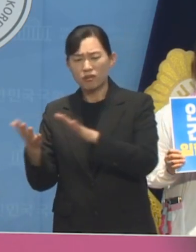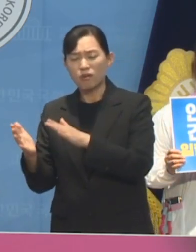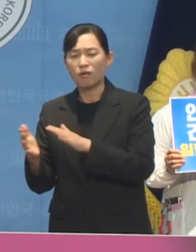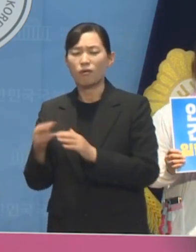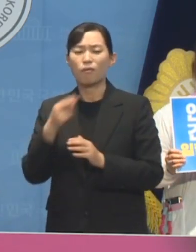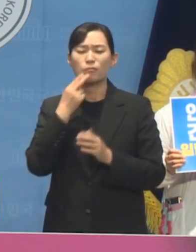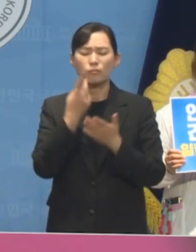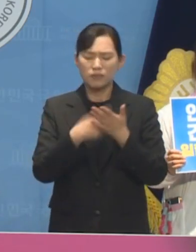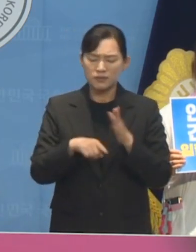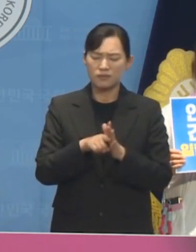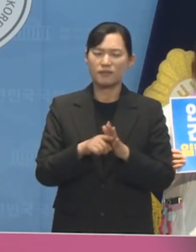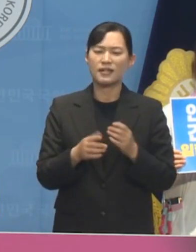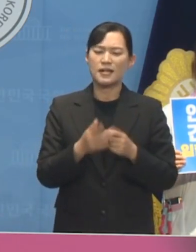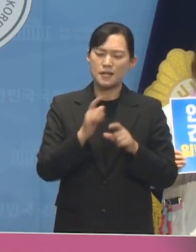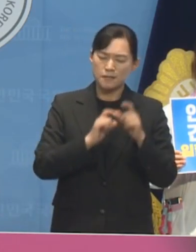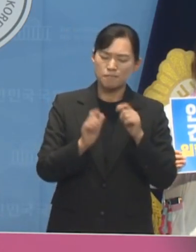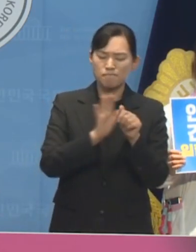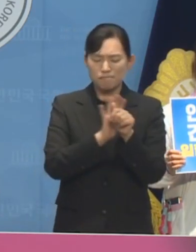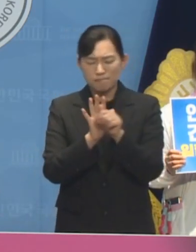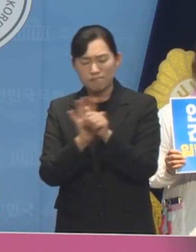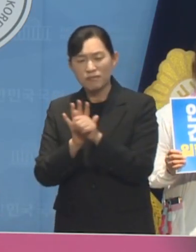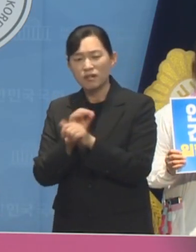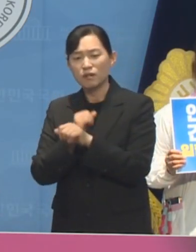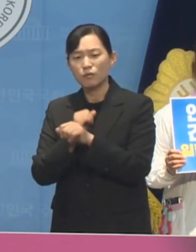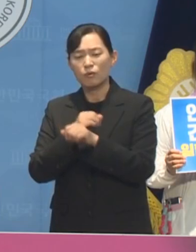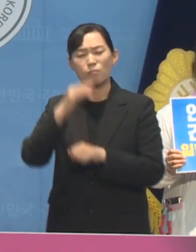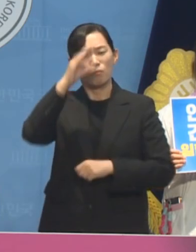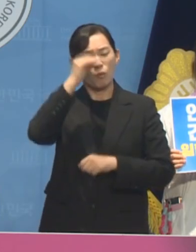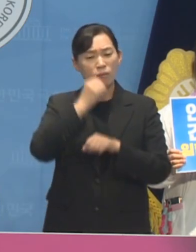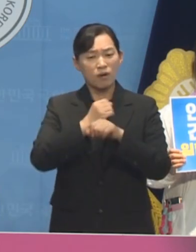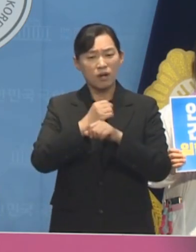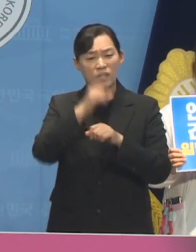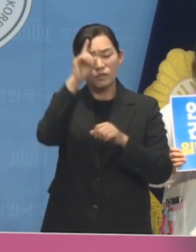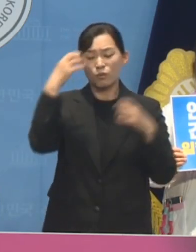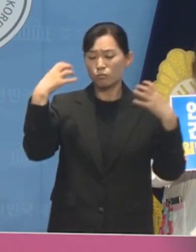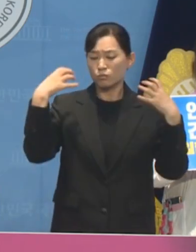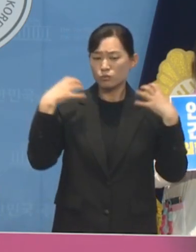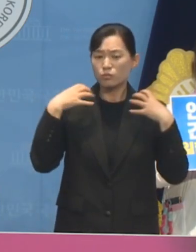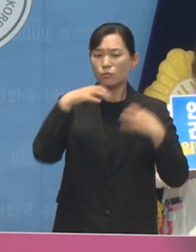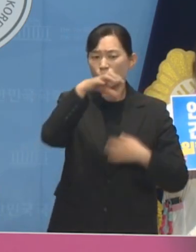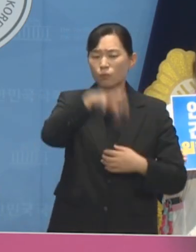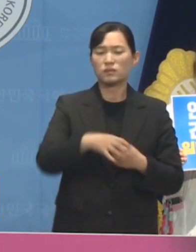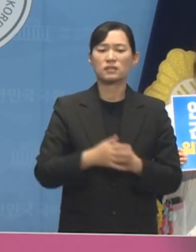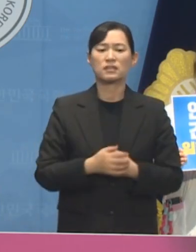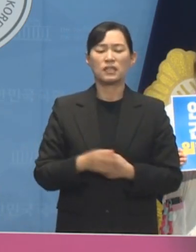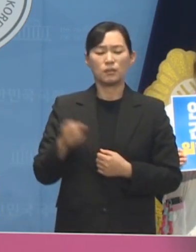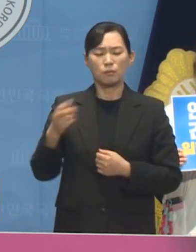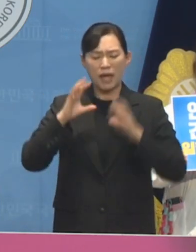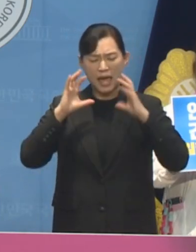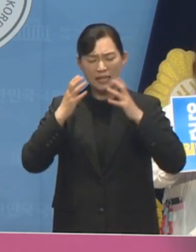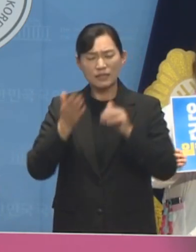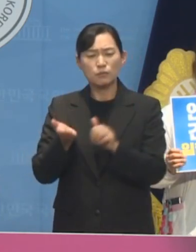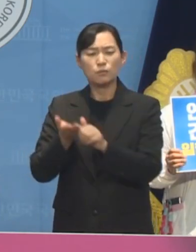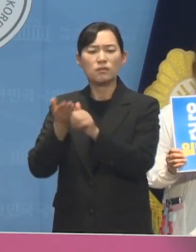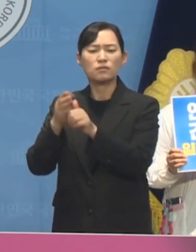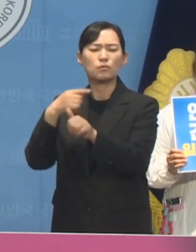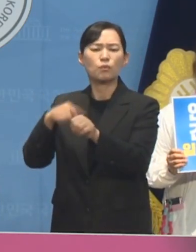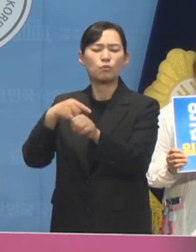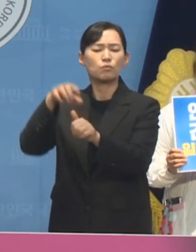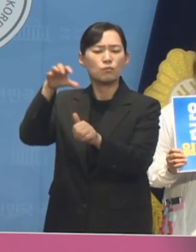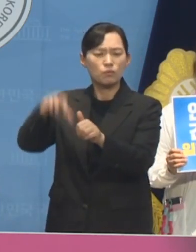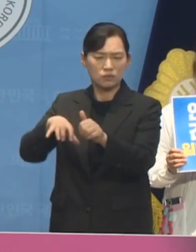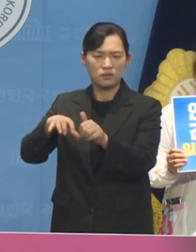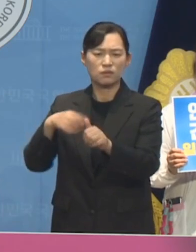않게 누구보다 세심히 보듬고 모범을 보여야 할 정부기관이, 그것도 아이들을 키워내는